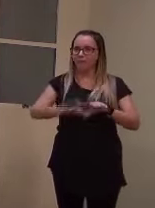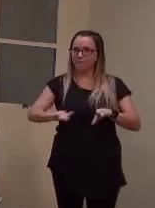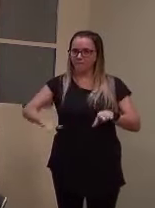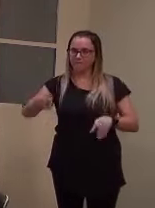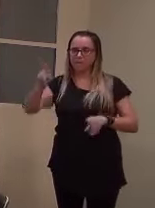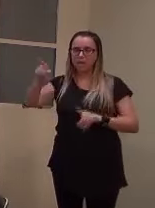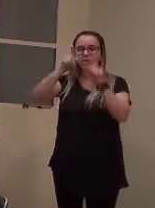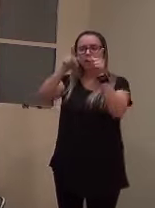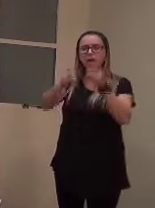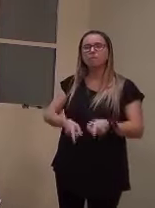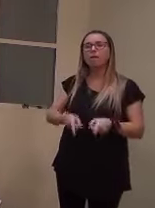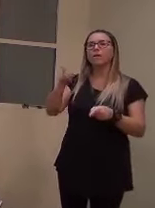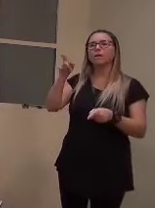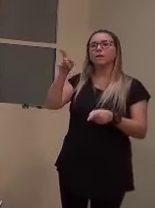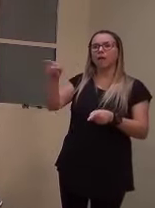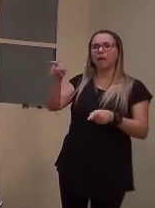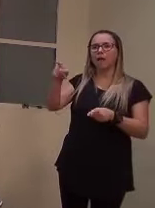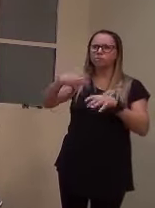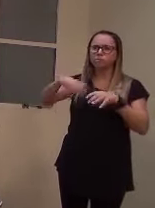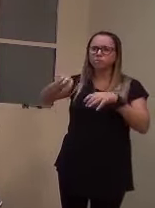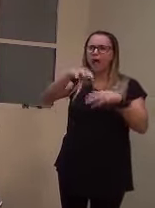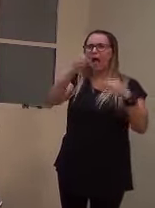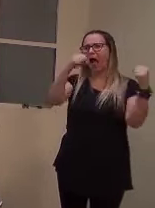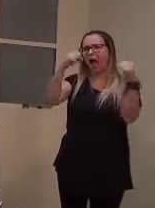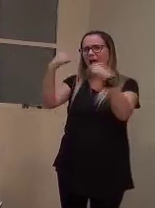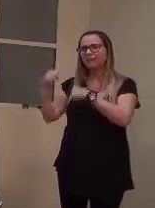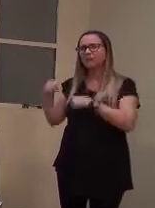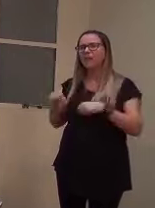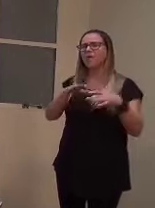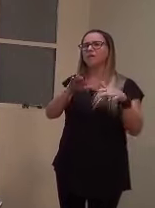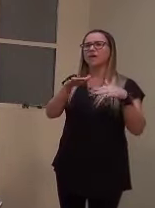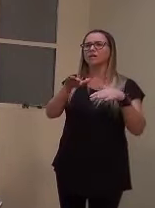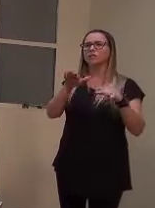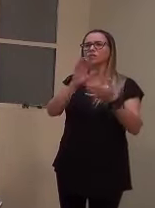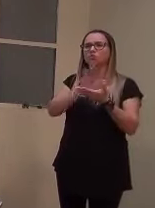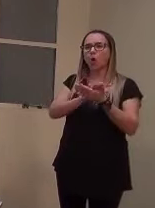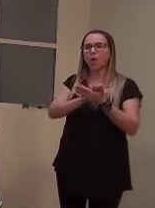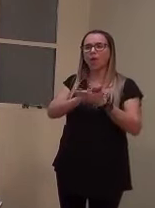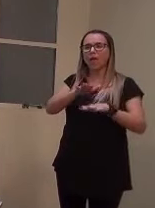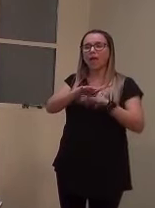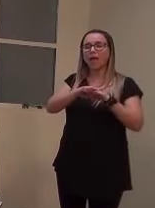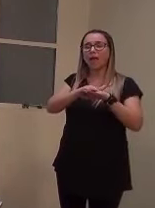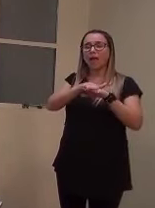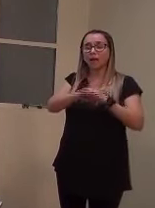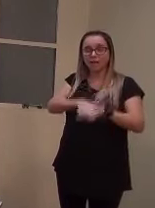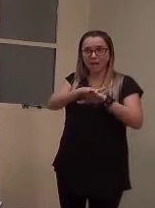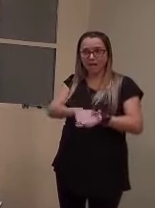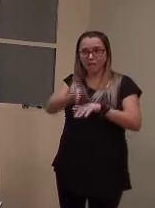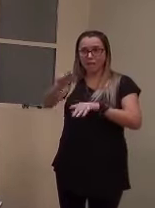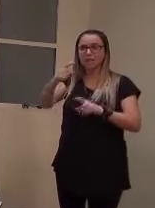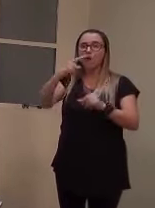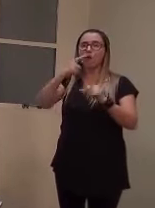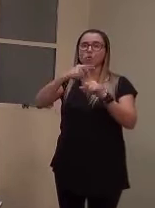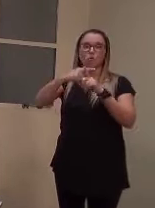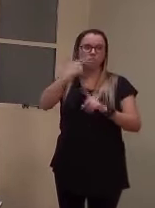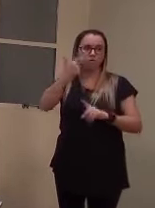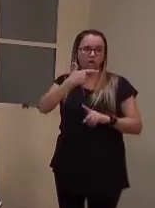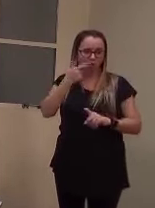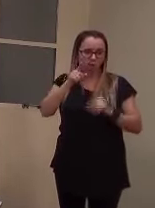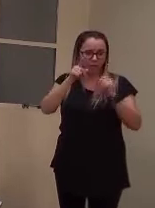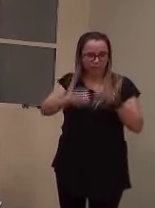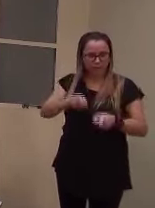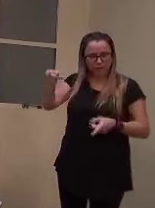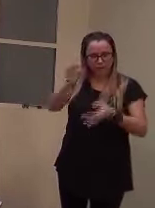pasará también sedes anteriores las actividades relacionadas con los primeros auxilios y rescate en la cruz roja también